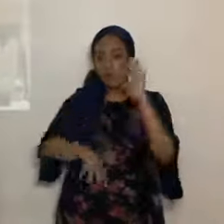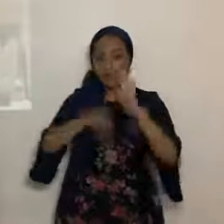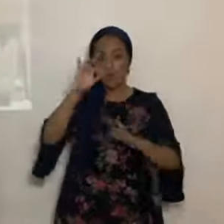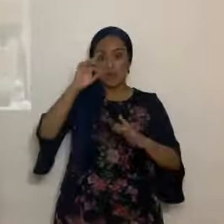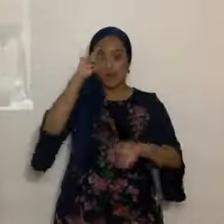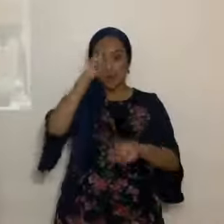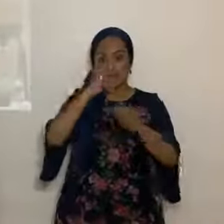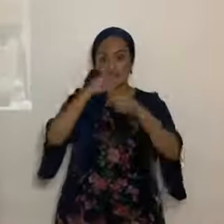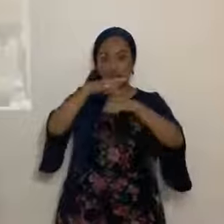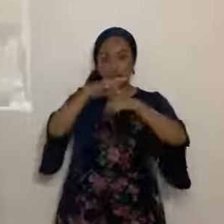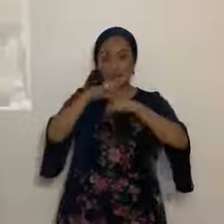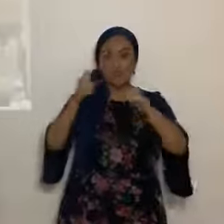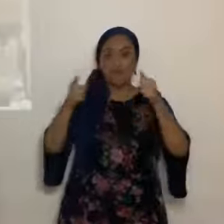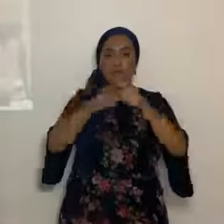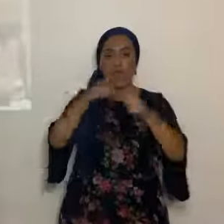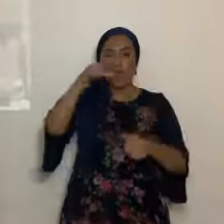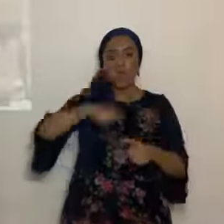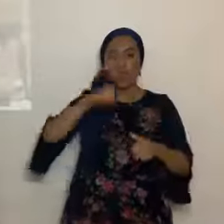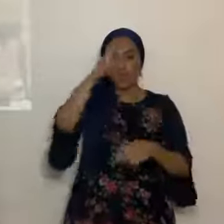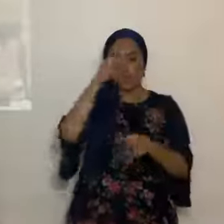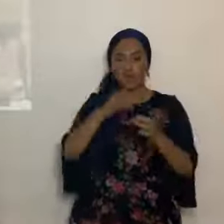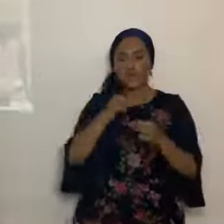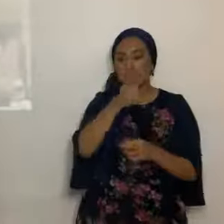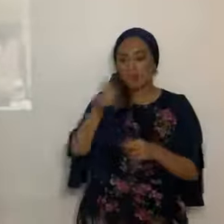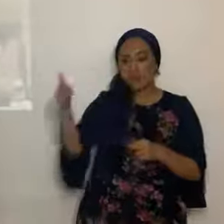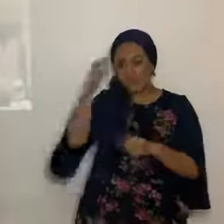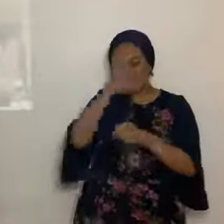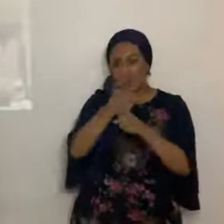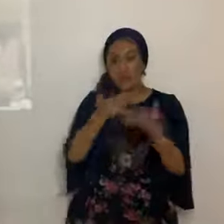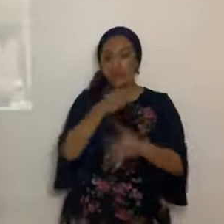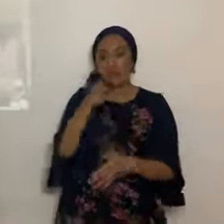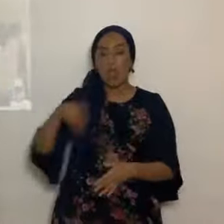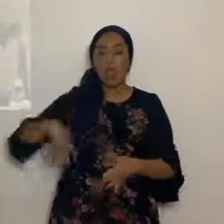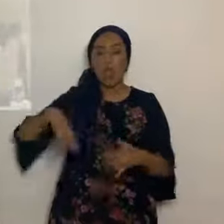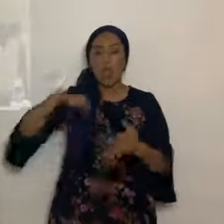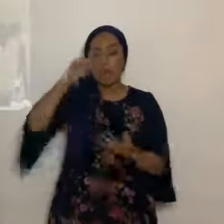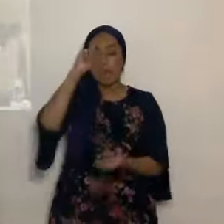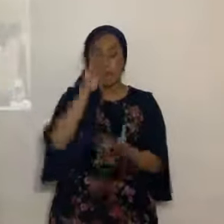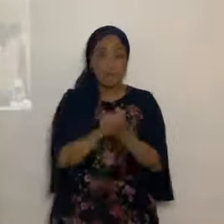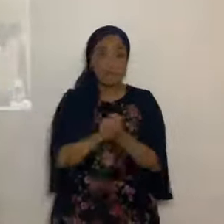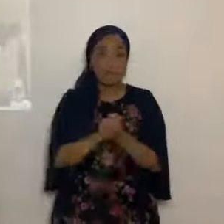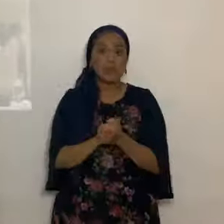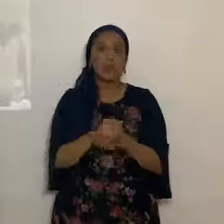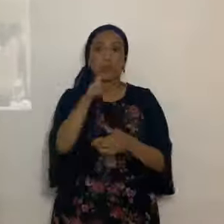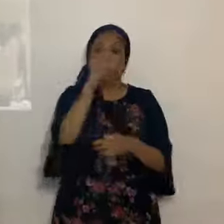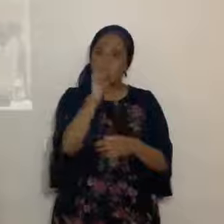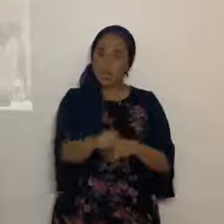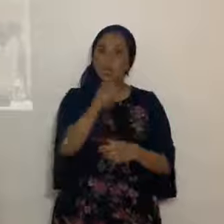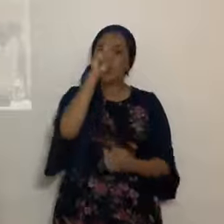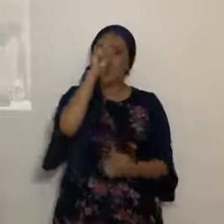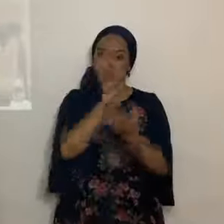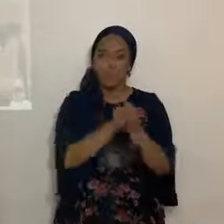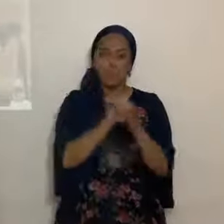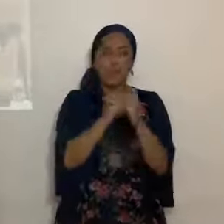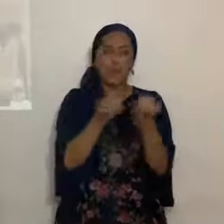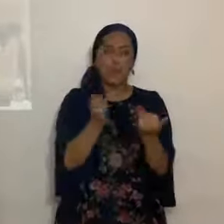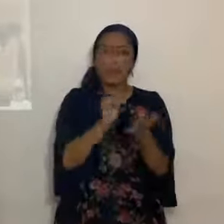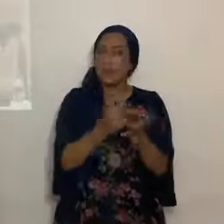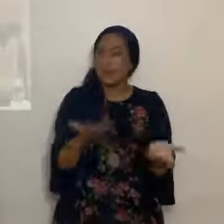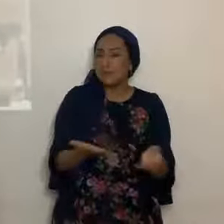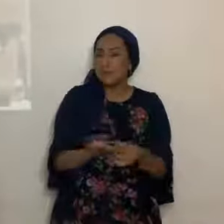tierra. Es que el problema es la falta de fe. Los mismos hermanos, tú a lo mejor no has creído, tienes que creer. Pero ¿cómo es eso,